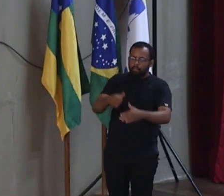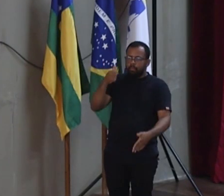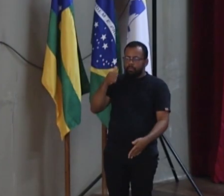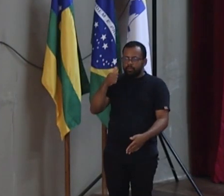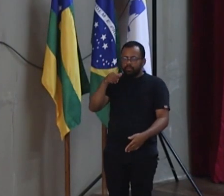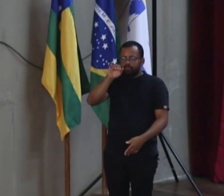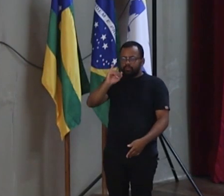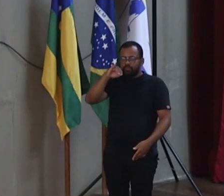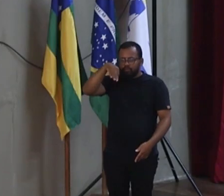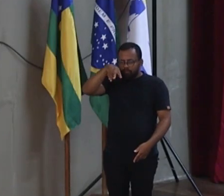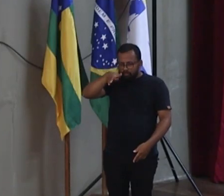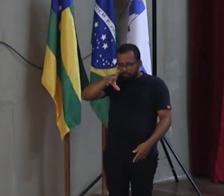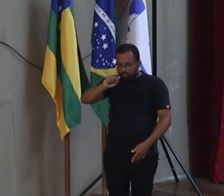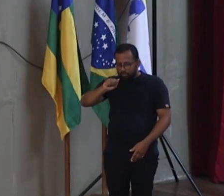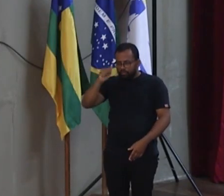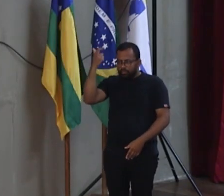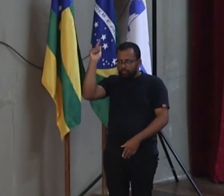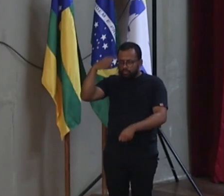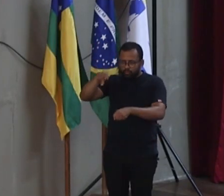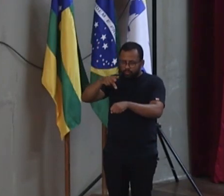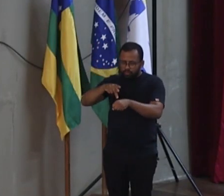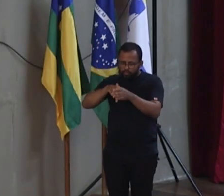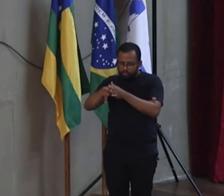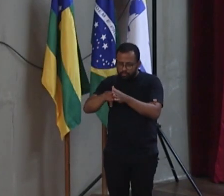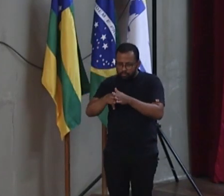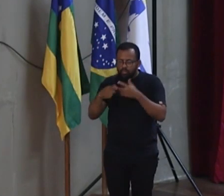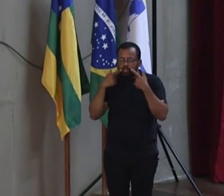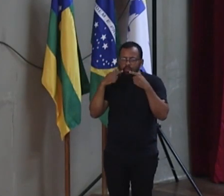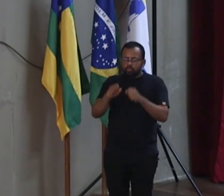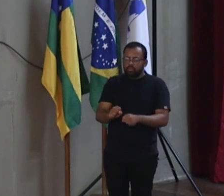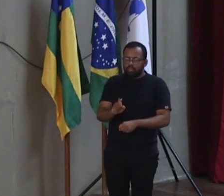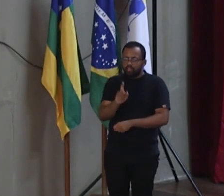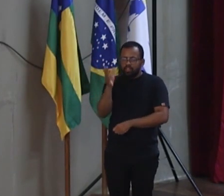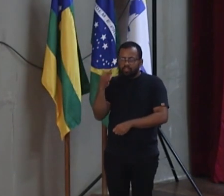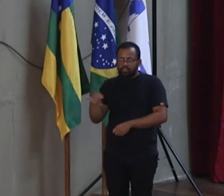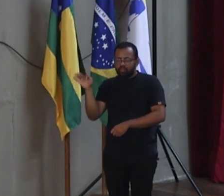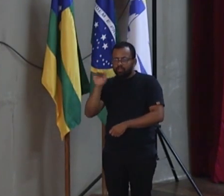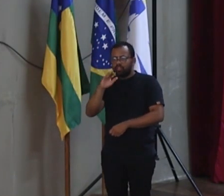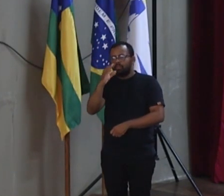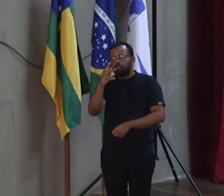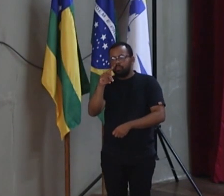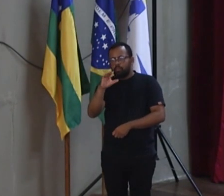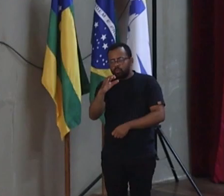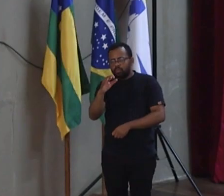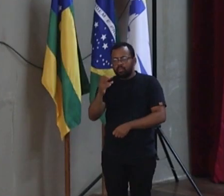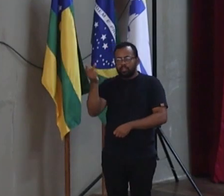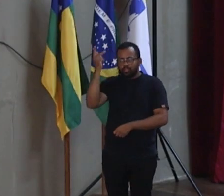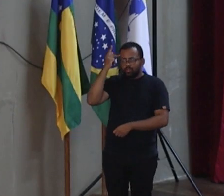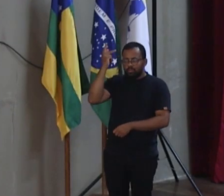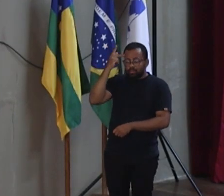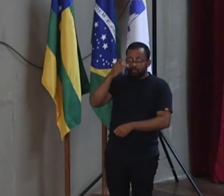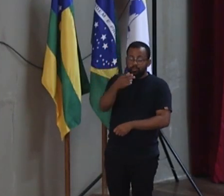do INPLA, Intercâmbio de Pesquisa em Linguística Aplicada, na PUC São Paulo, foi em 1990. Então,